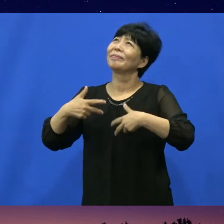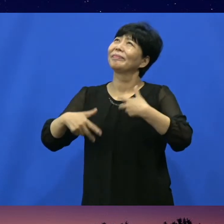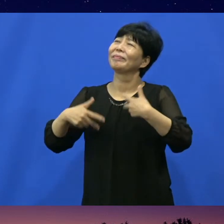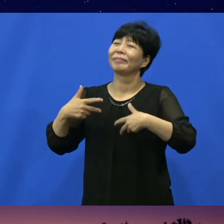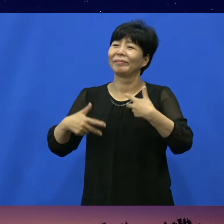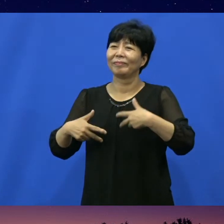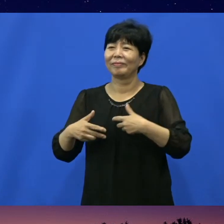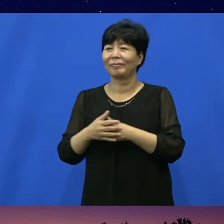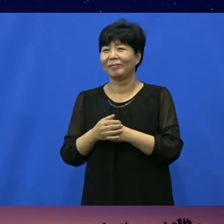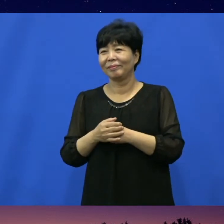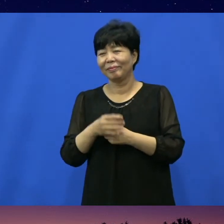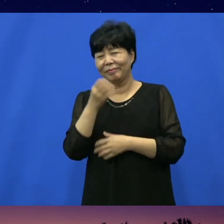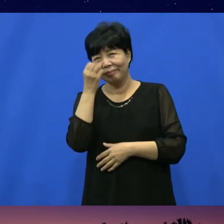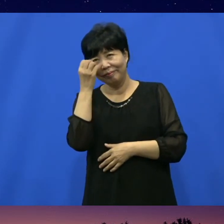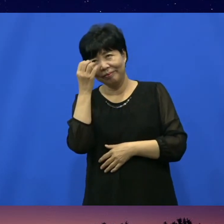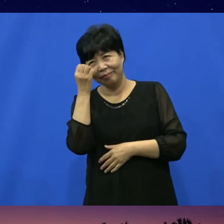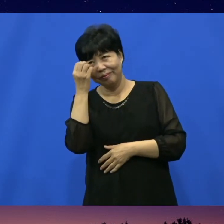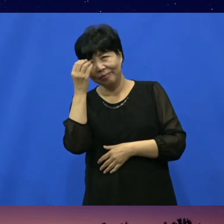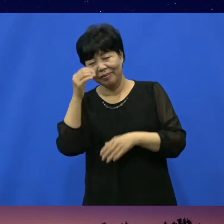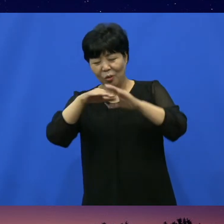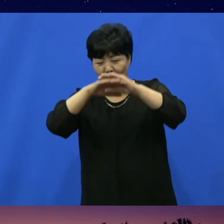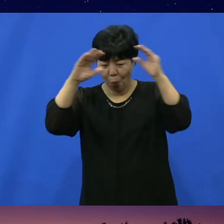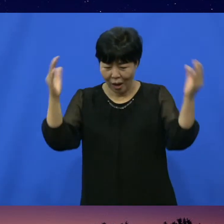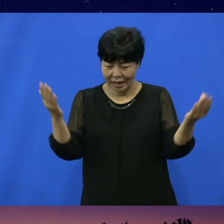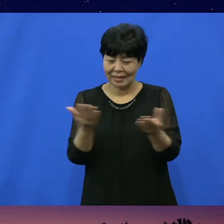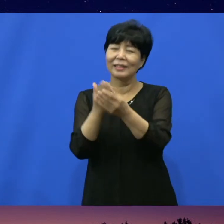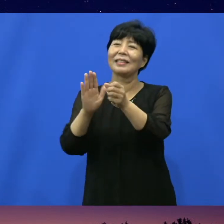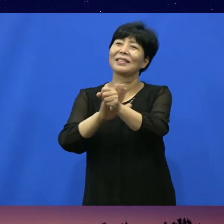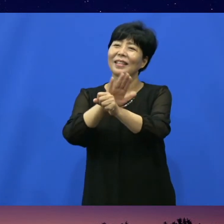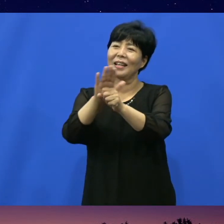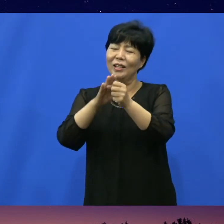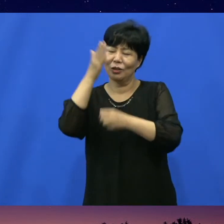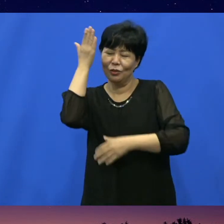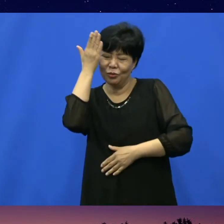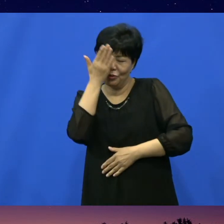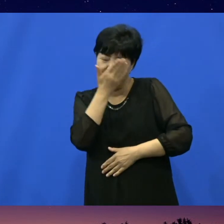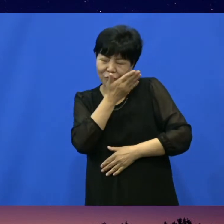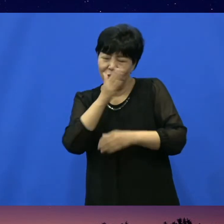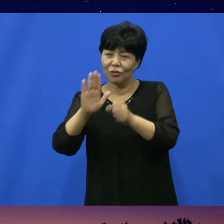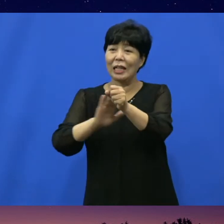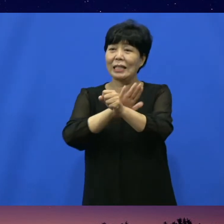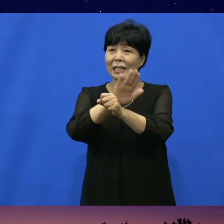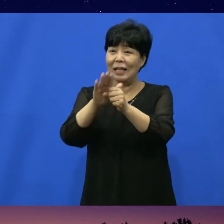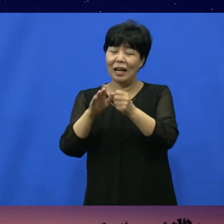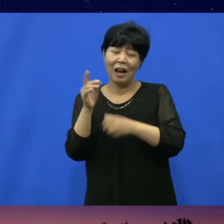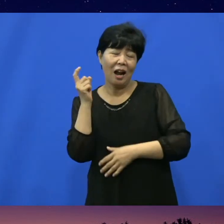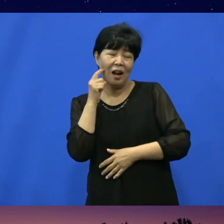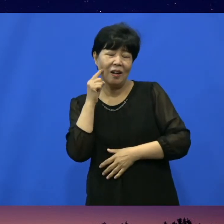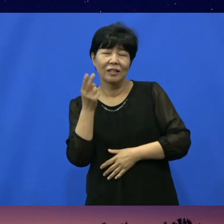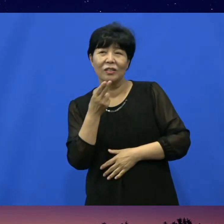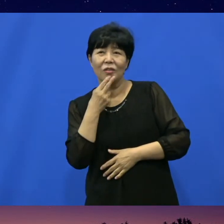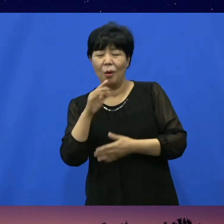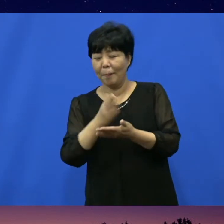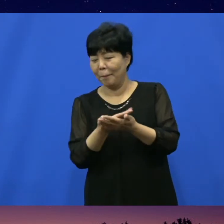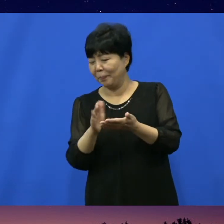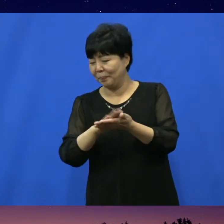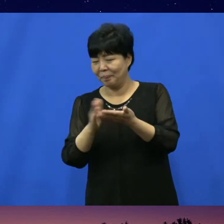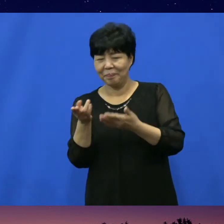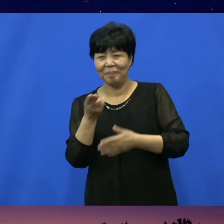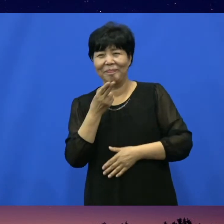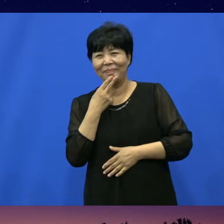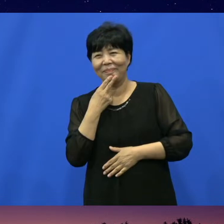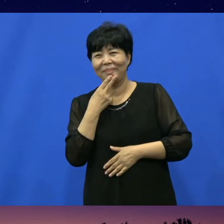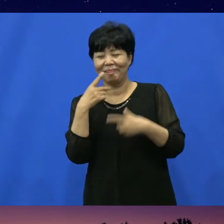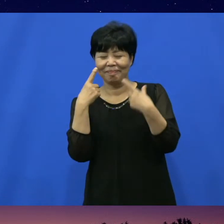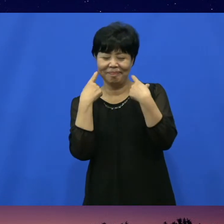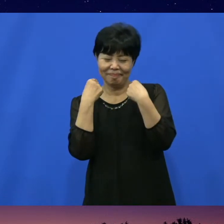경이로움이라는 단어로도 표현할 수가 없어요. 완전한 사랑, 순수한 사랑, 거짓이 없는 사랑, 변덕스럽지 않은 사랑,